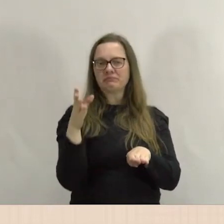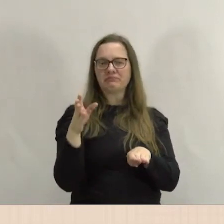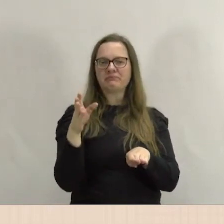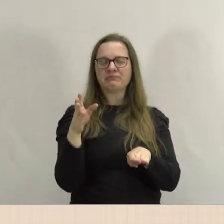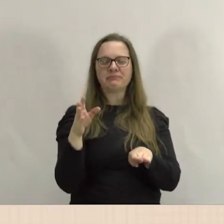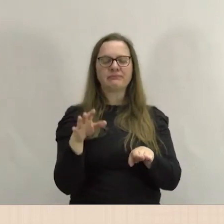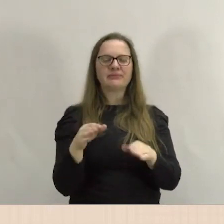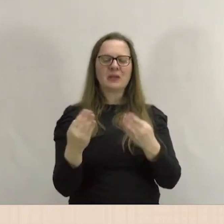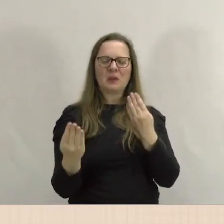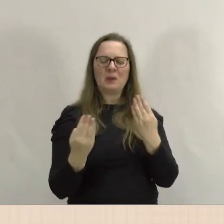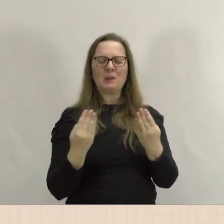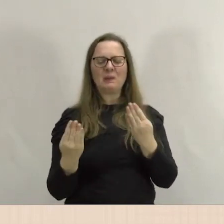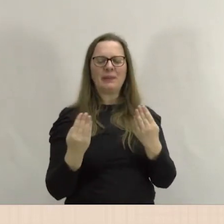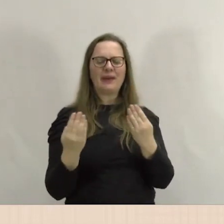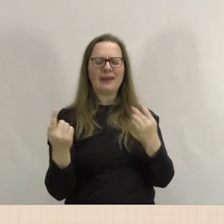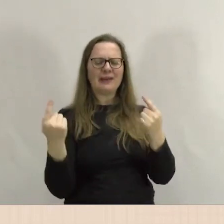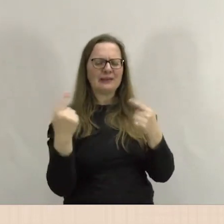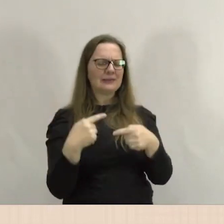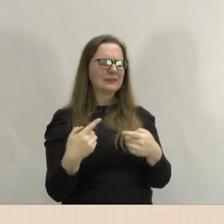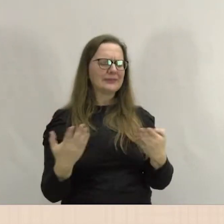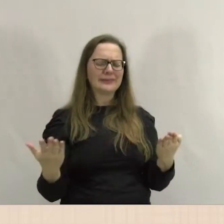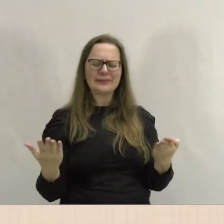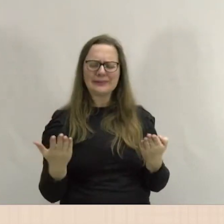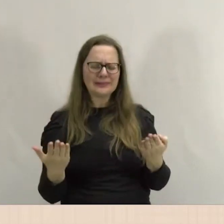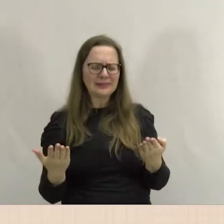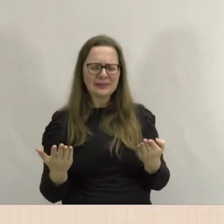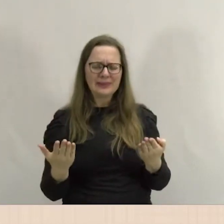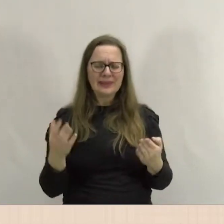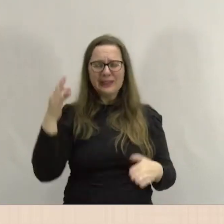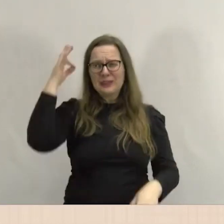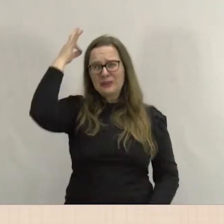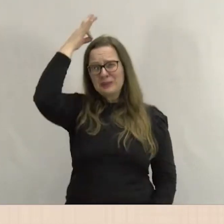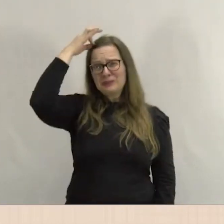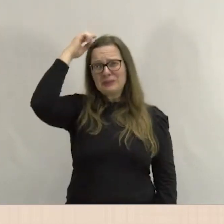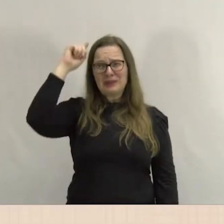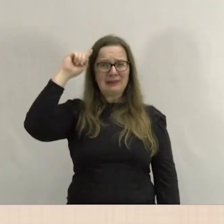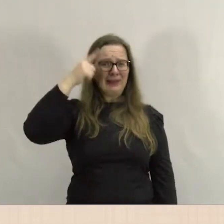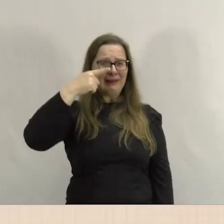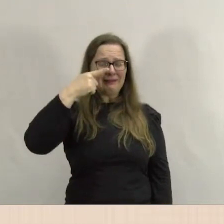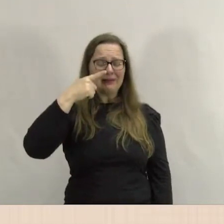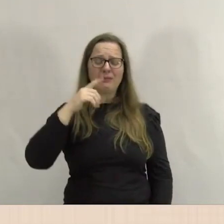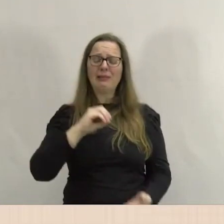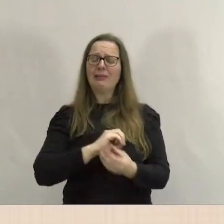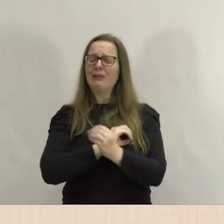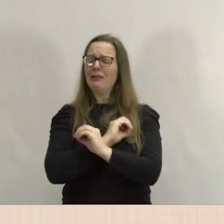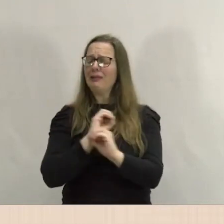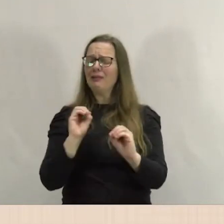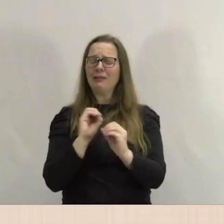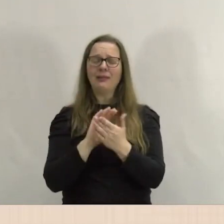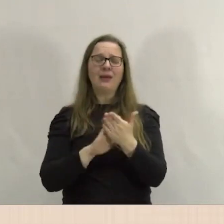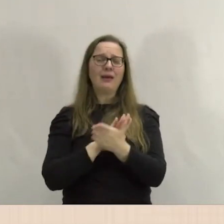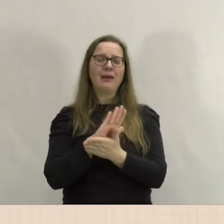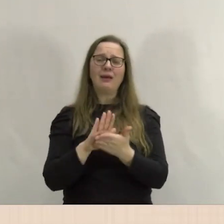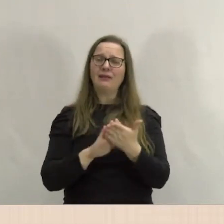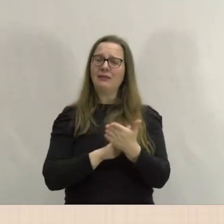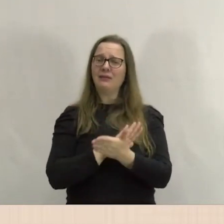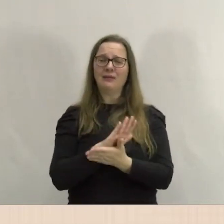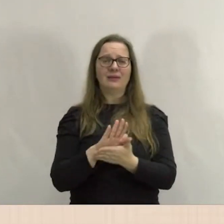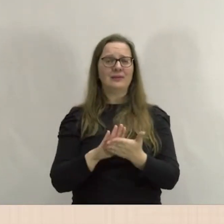confiados, especialmente quanto ao governo do Espírito Santo na igreja. Irmãos, o Espírito Santo tem que governar na igreja, não é